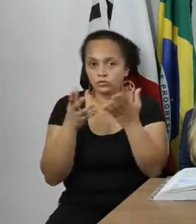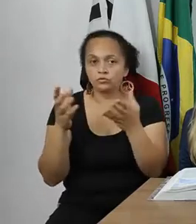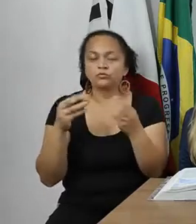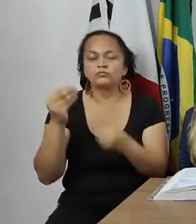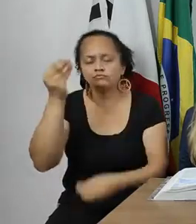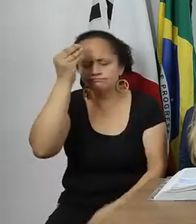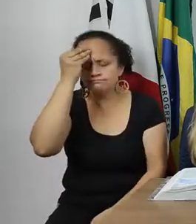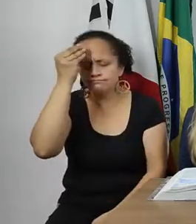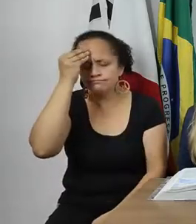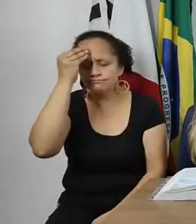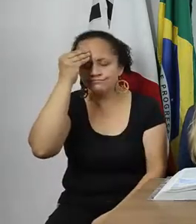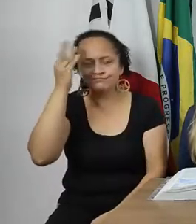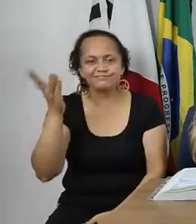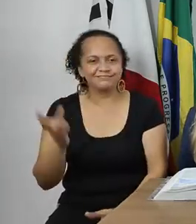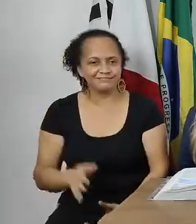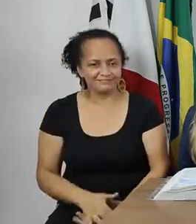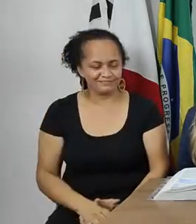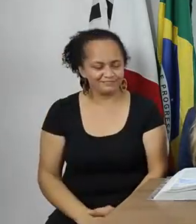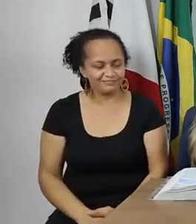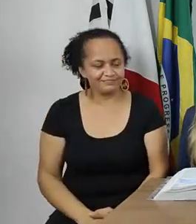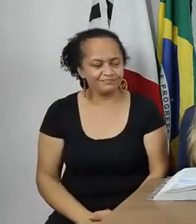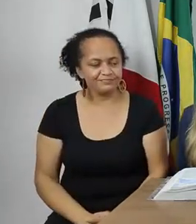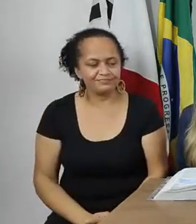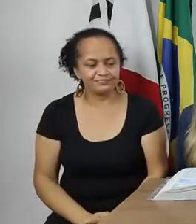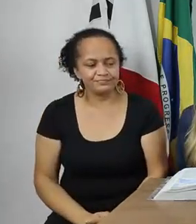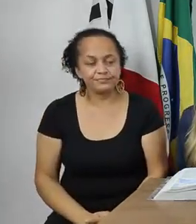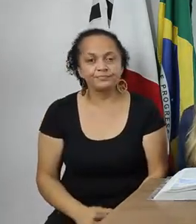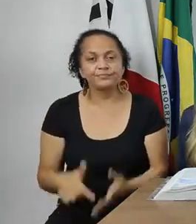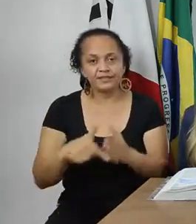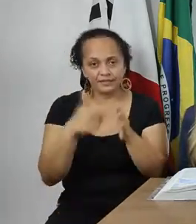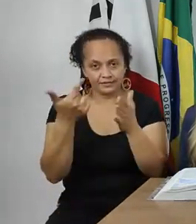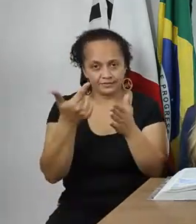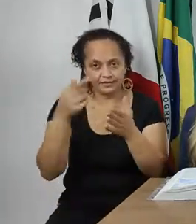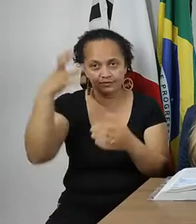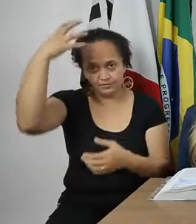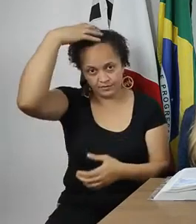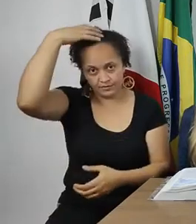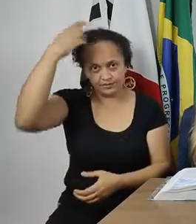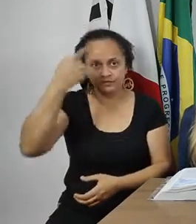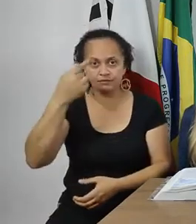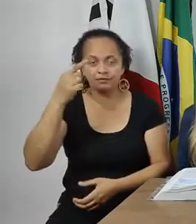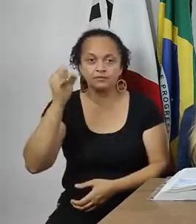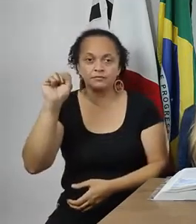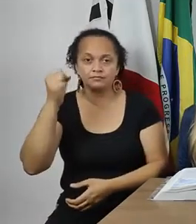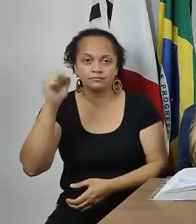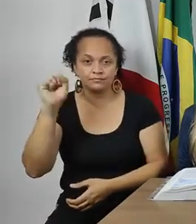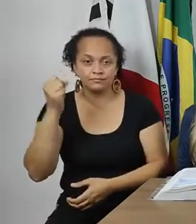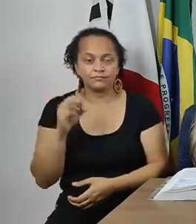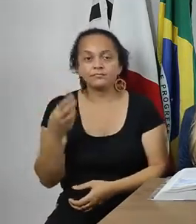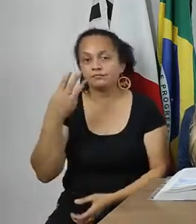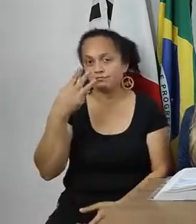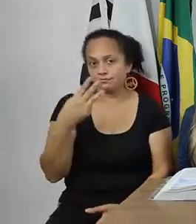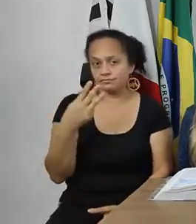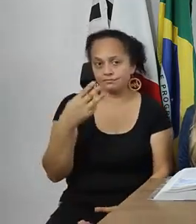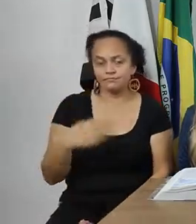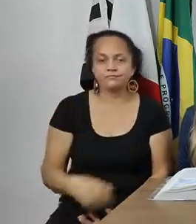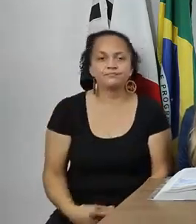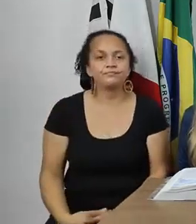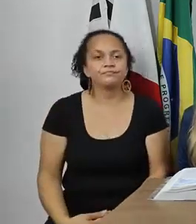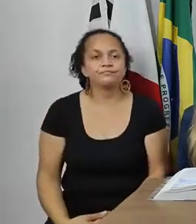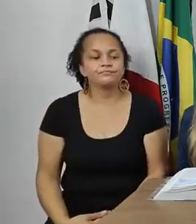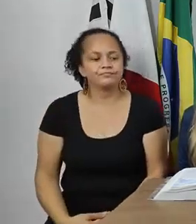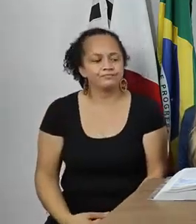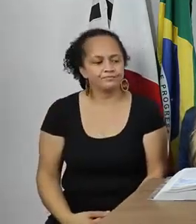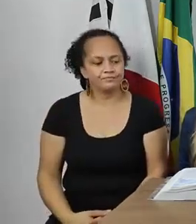noite. Então, vamos lá. Em 2 Reis, capítulo 18, no versículo 3, diz